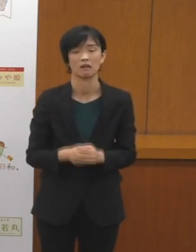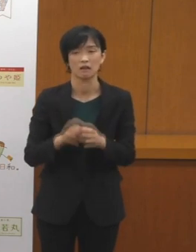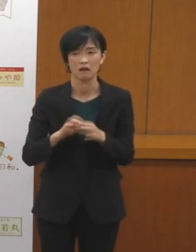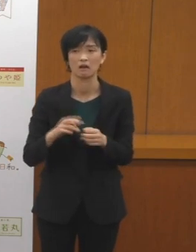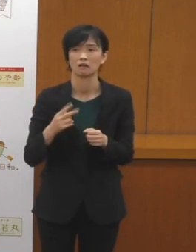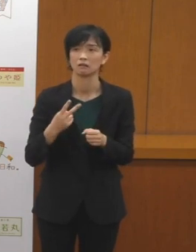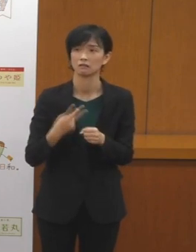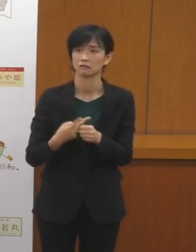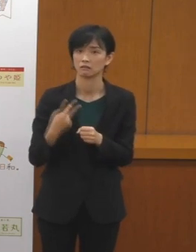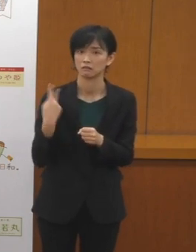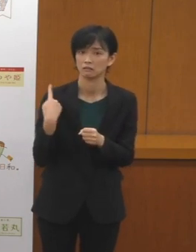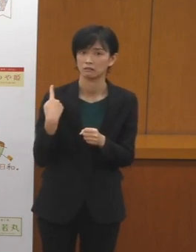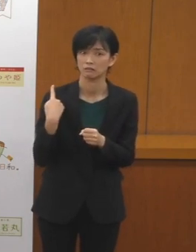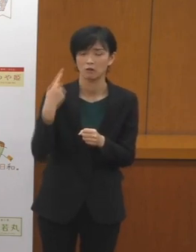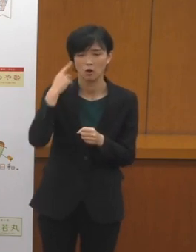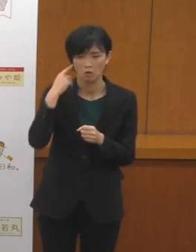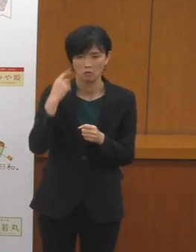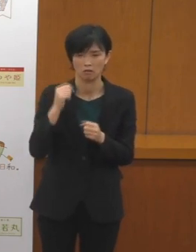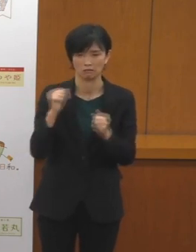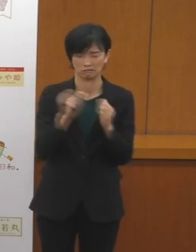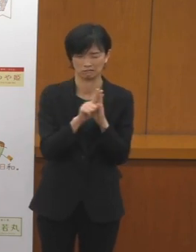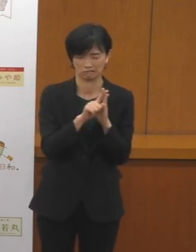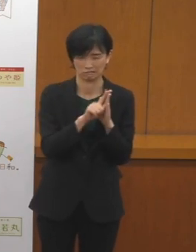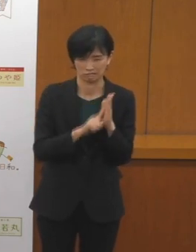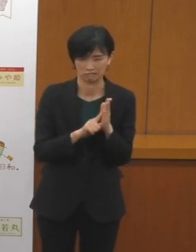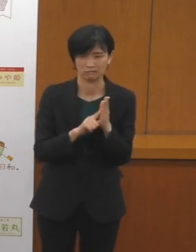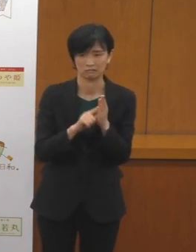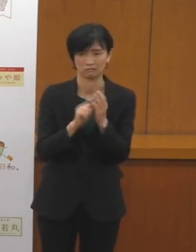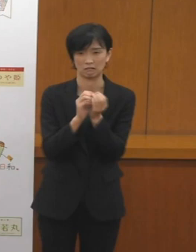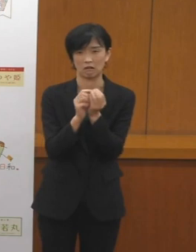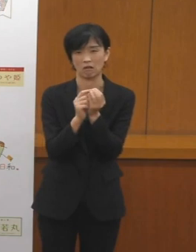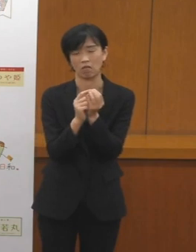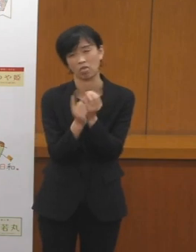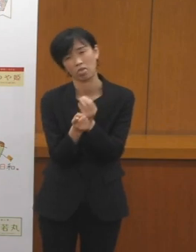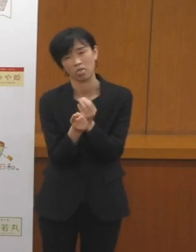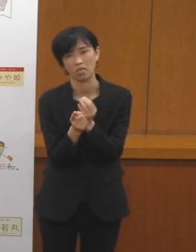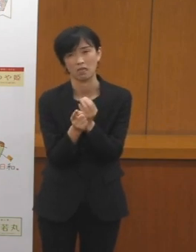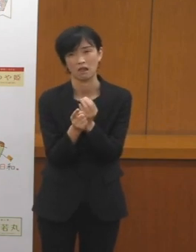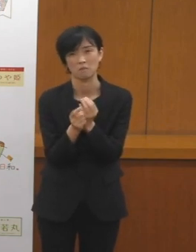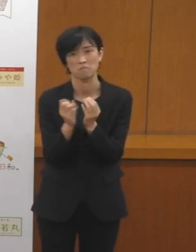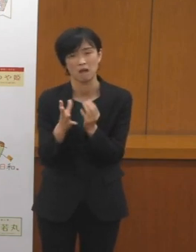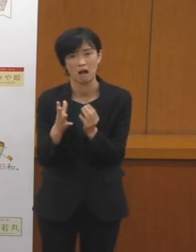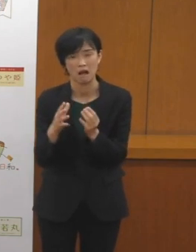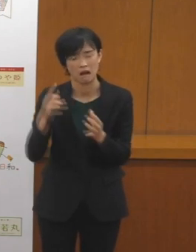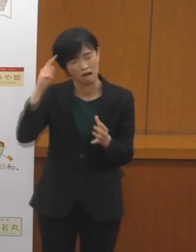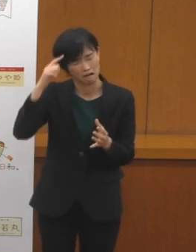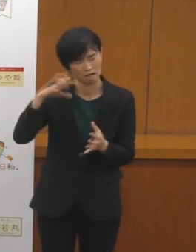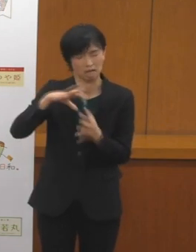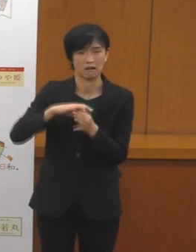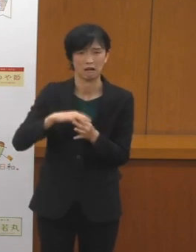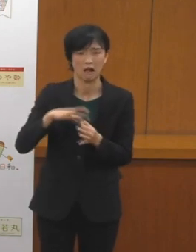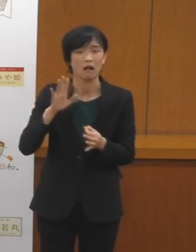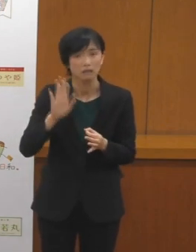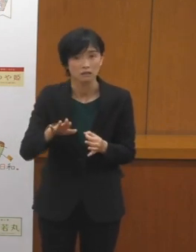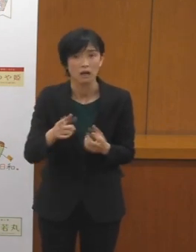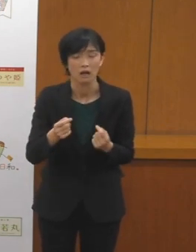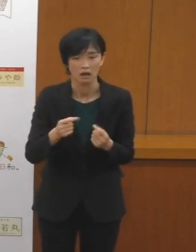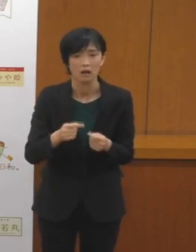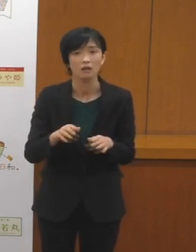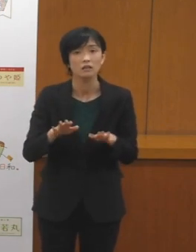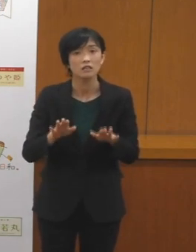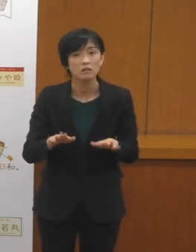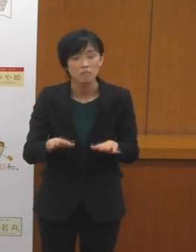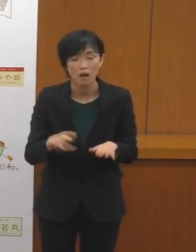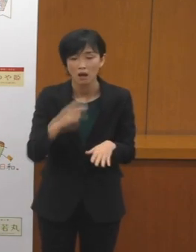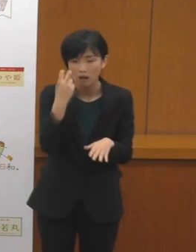一昨年の闘争外をちょっと思わせるような気象状況があったんじゃないかなというふうに思いますけれども今県の方で